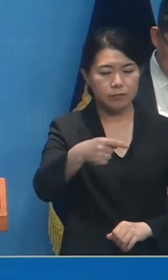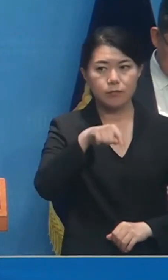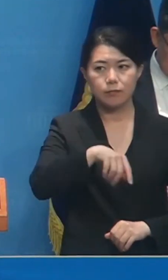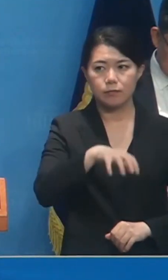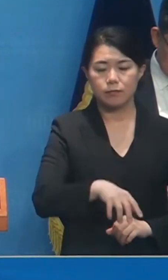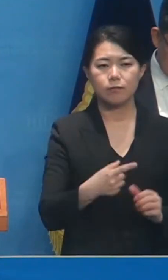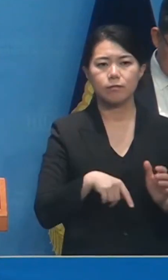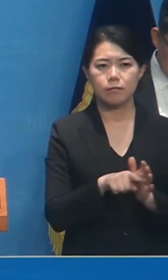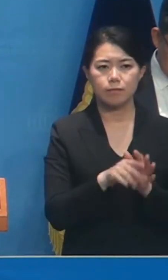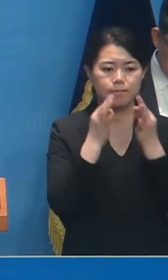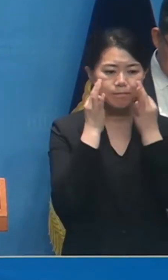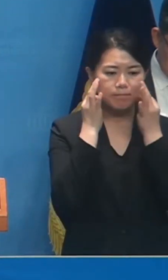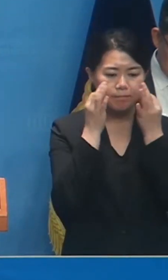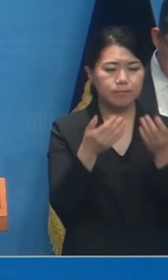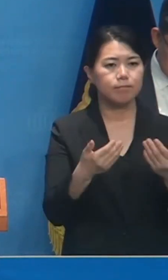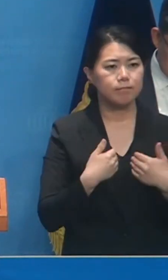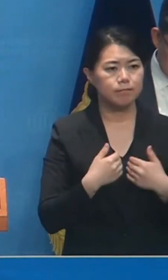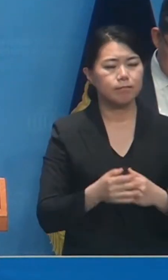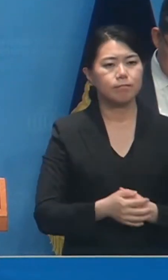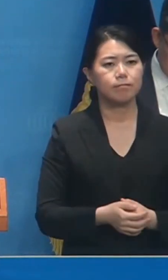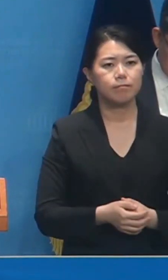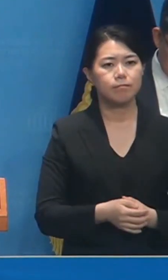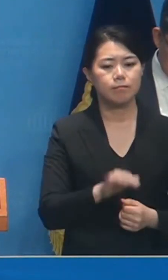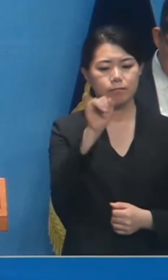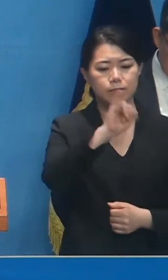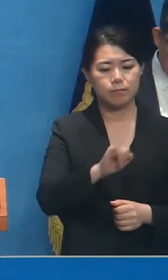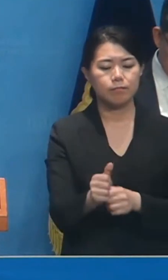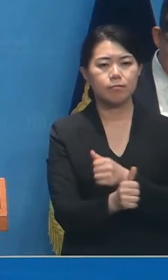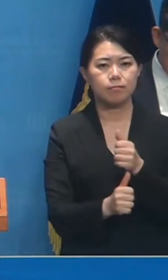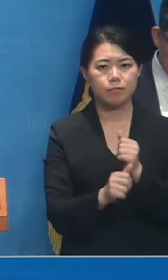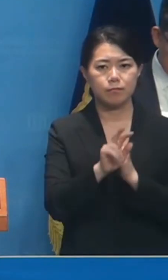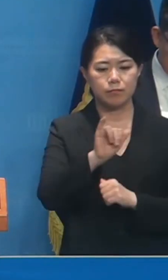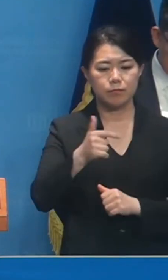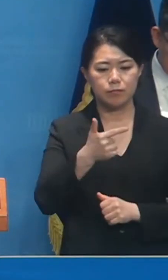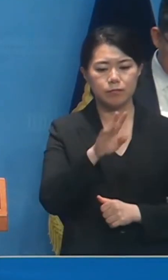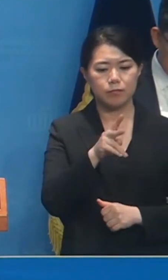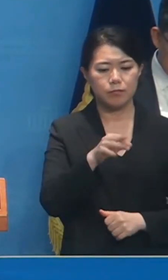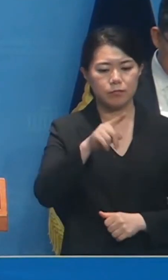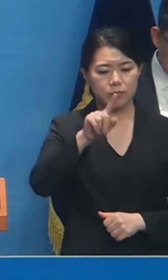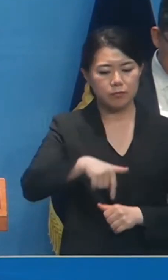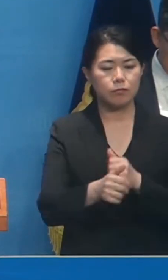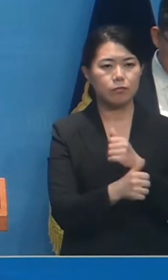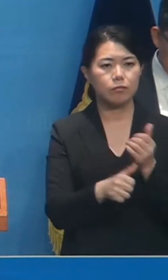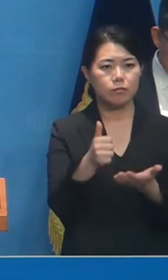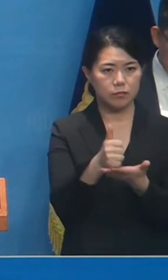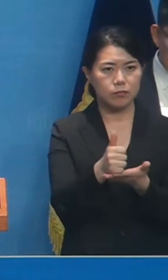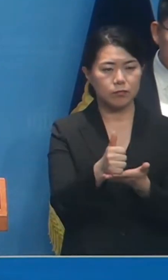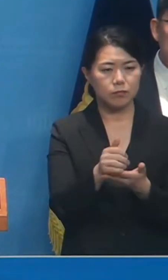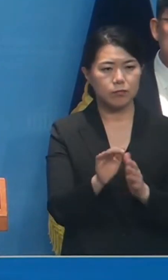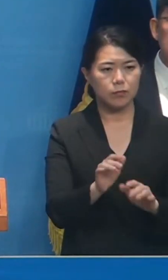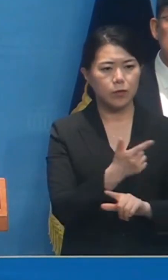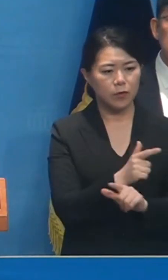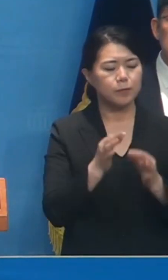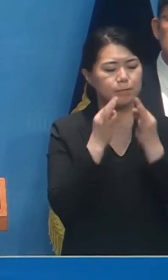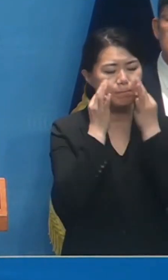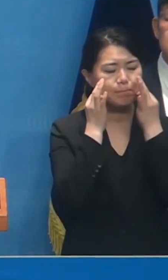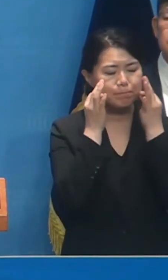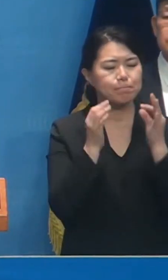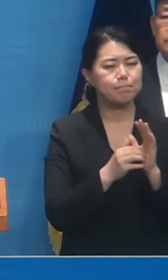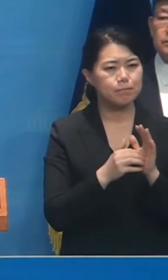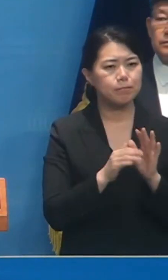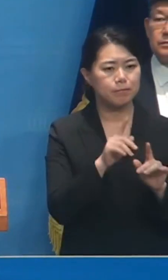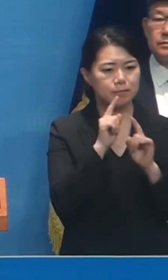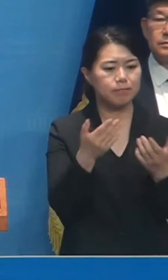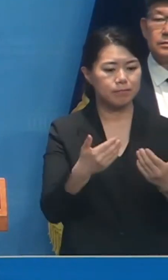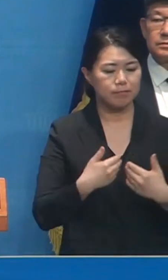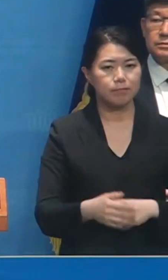자리를 위해서 노력해 주신 우리 얼지로위원회 민병덕 위원장님께서 그동안 많은 노력을 해주셨는데